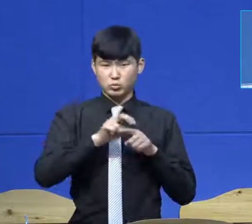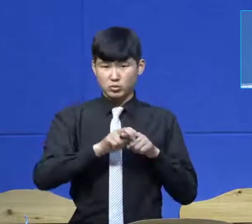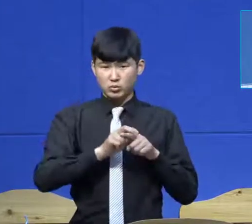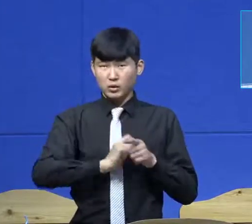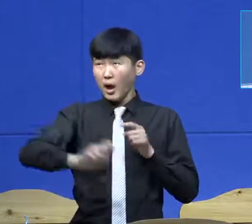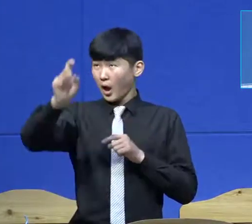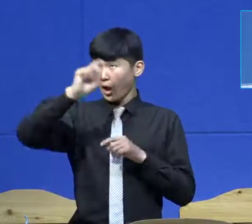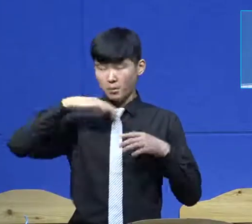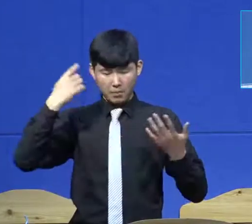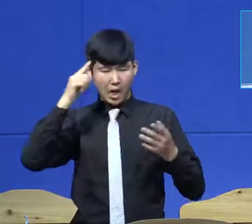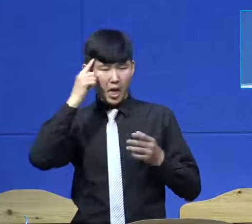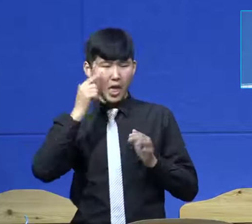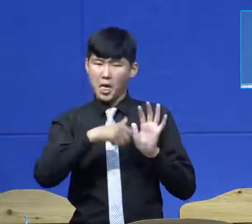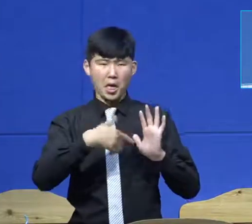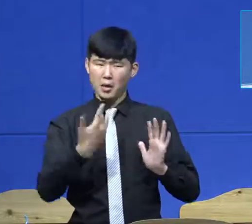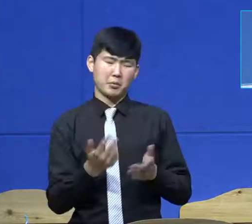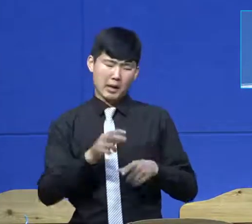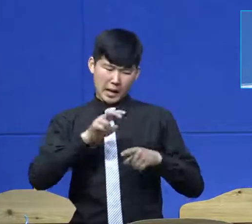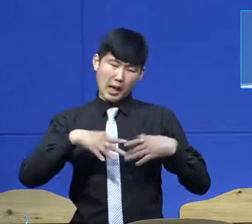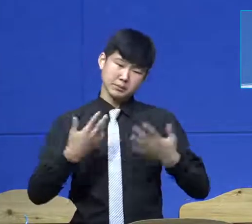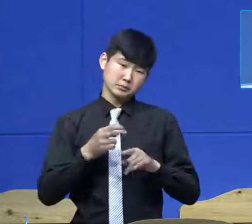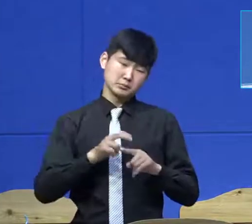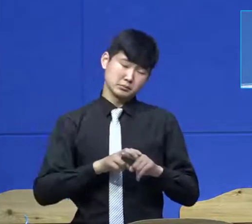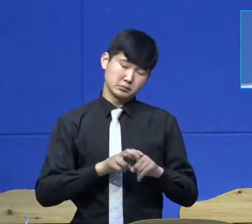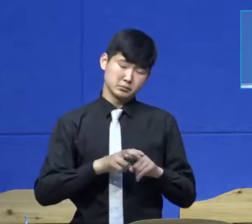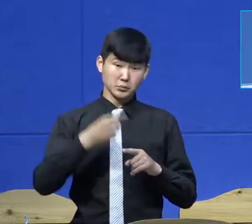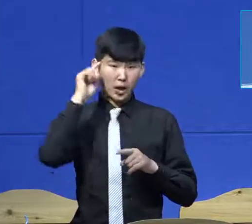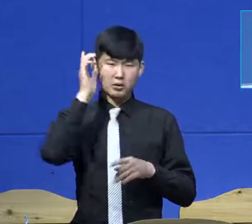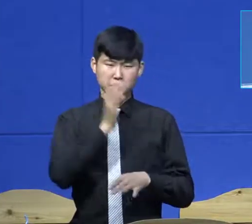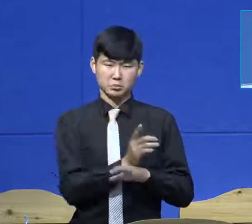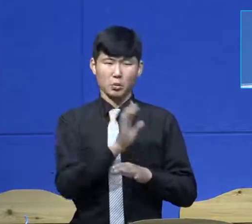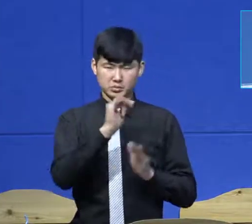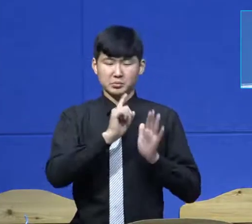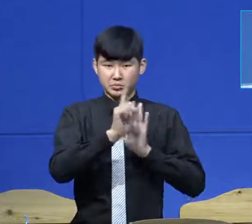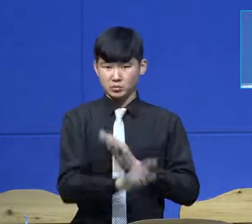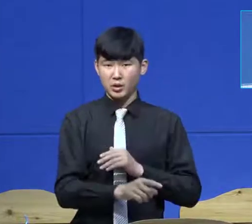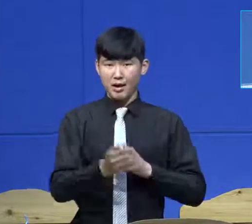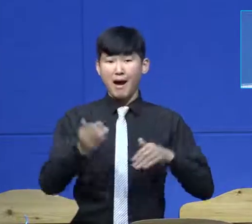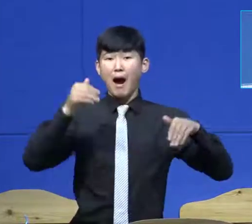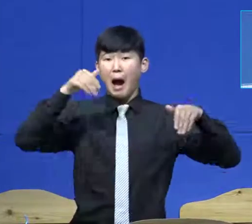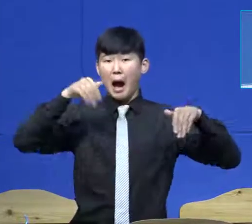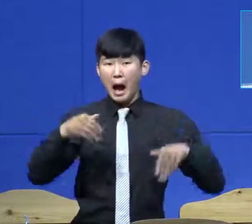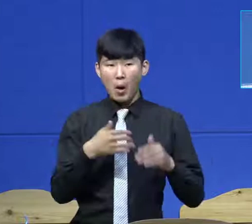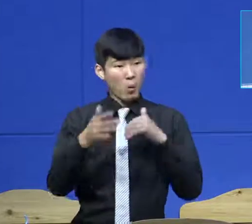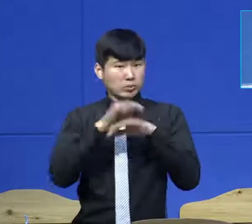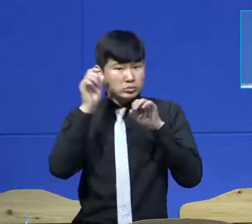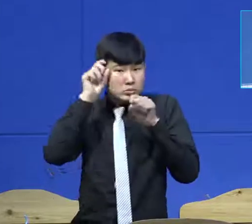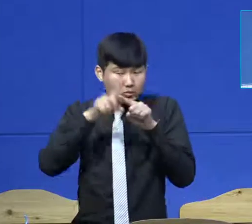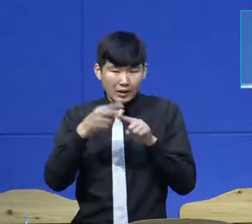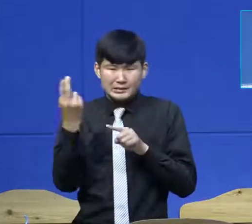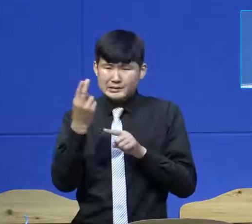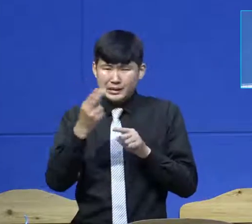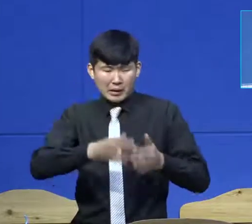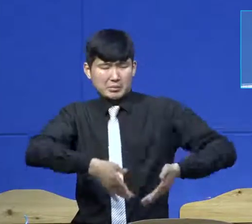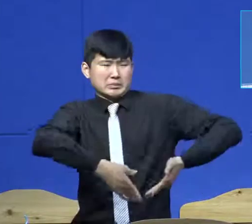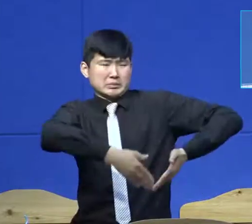байхгүй хэрэггүй нэг амьдралын философи гаргаж ирээд дууссан. Жишээ хаа өөхгүй байх гэж цагаан хэрмийг барьсан. Хөшрөхгүй